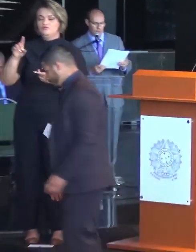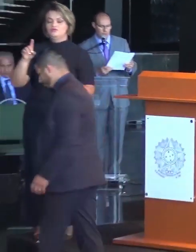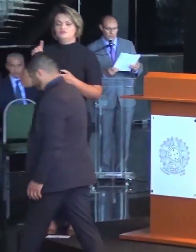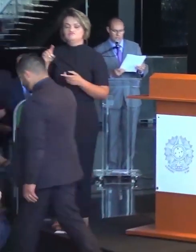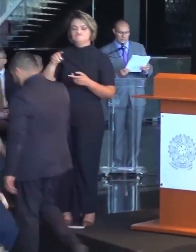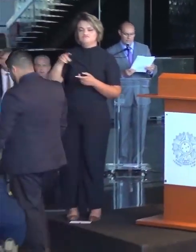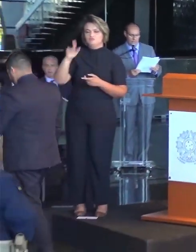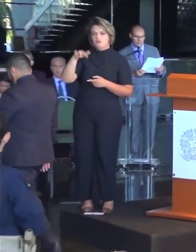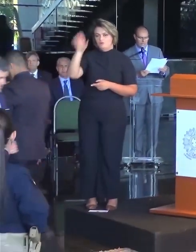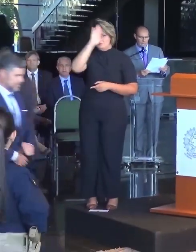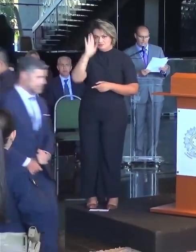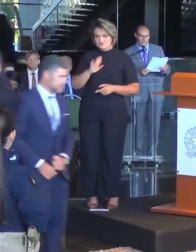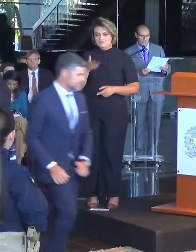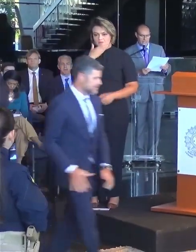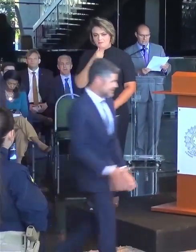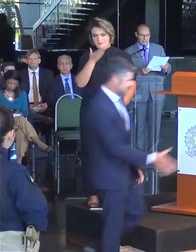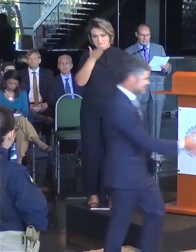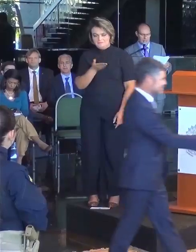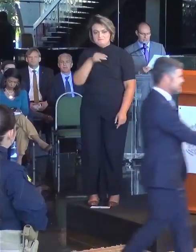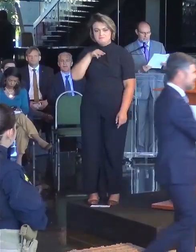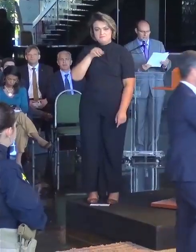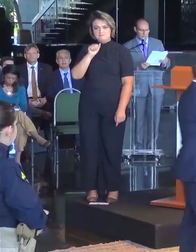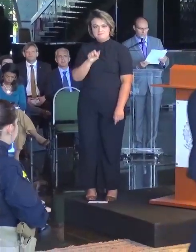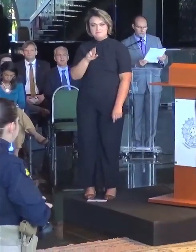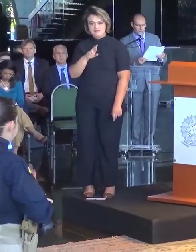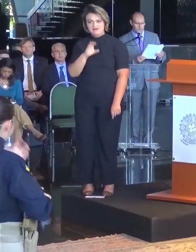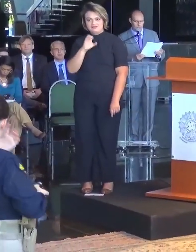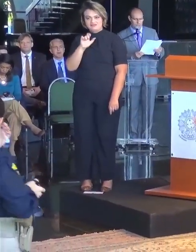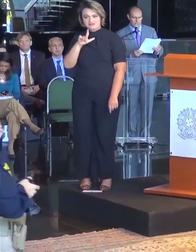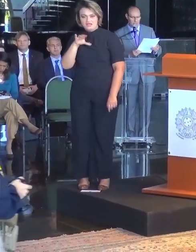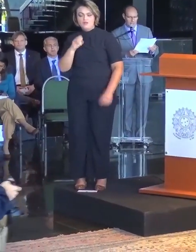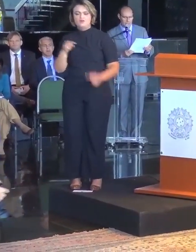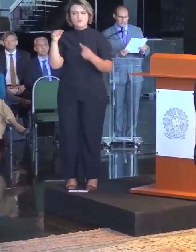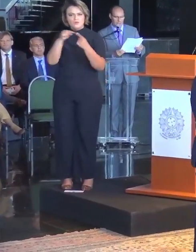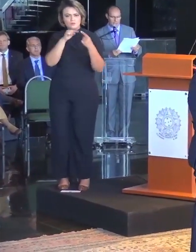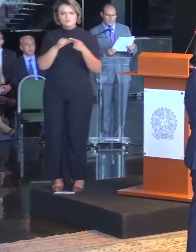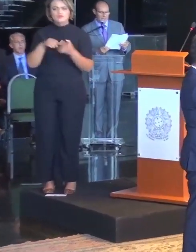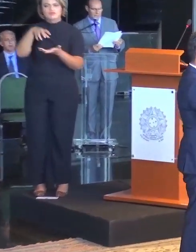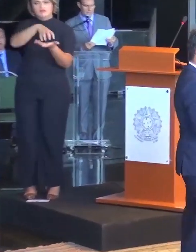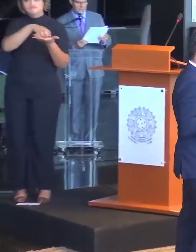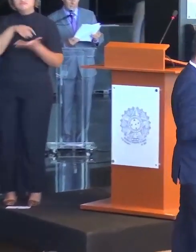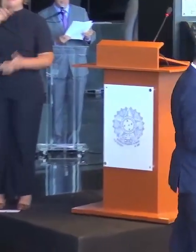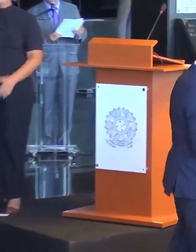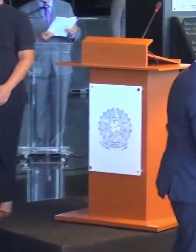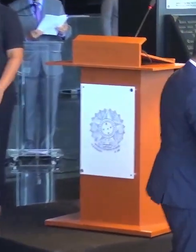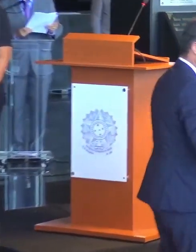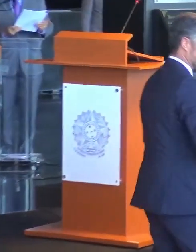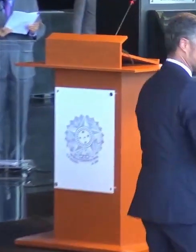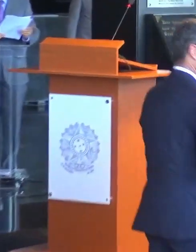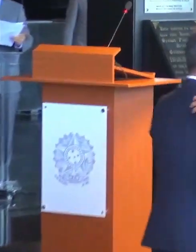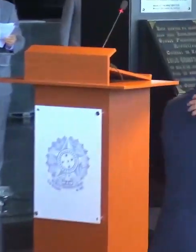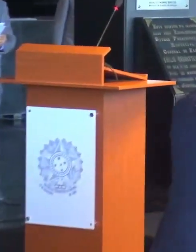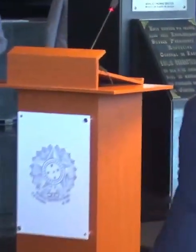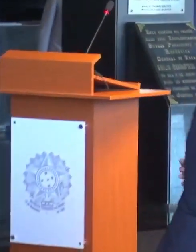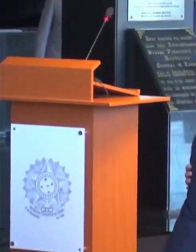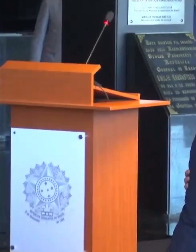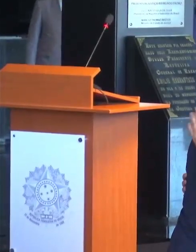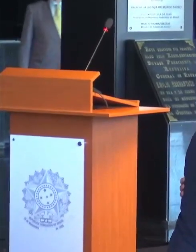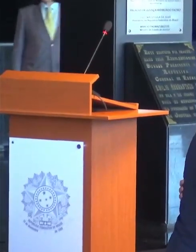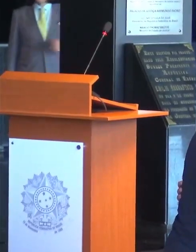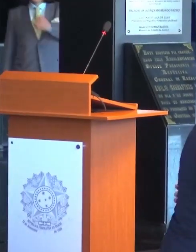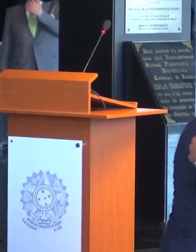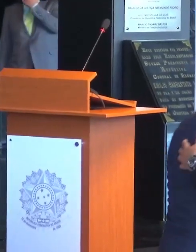Marcelo de Souza do Nascimento. A homenagem é extensiva a todos os PROCONS estaduais e municipais pela parceria junto à Senacom.